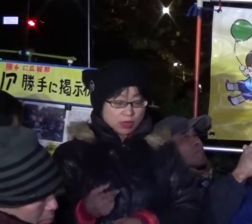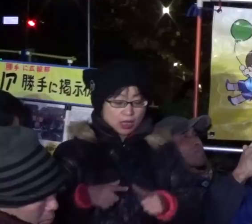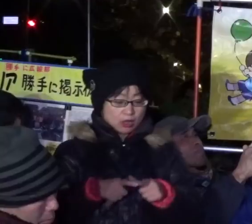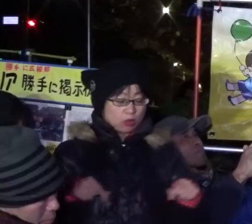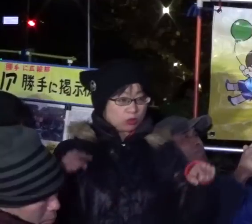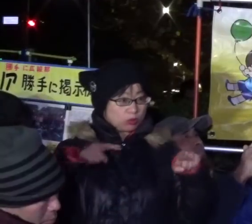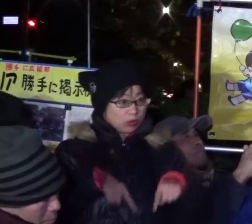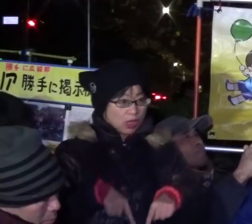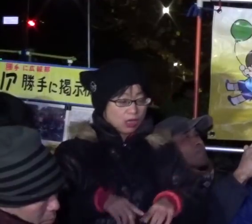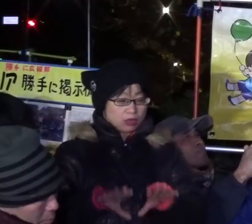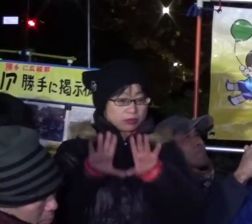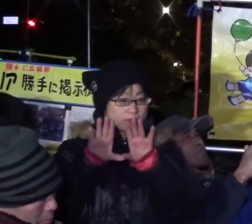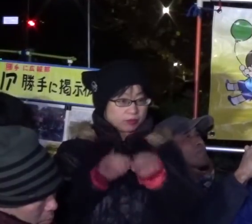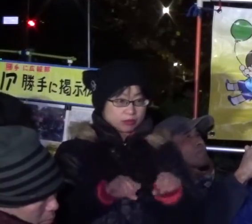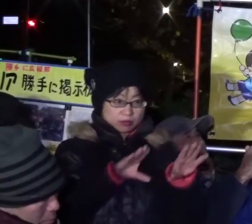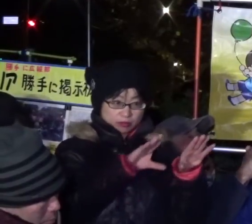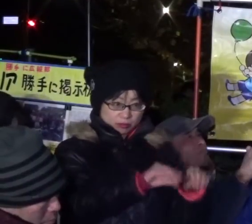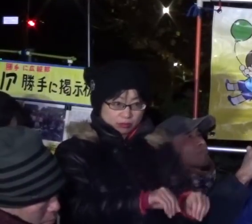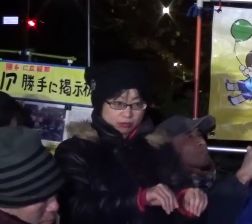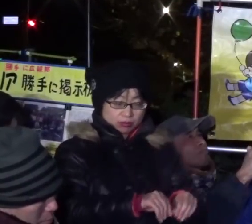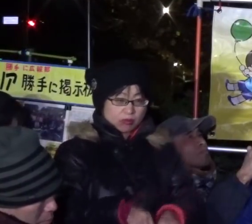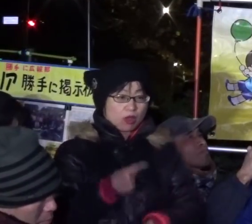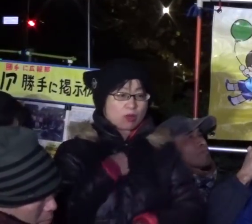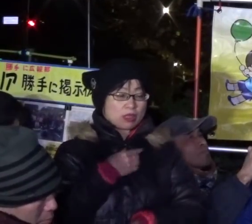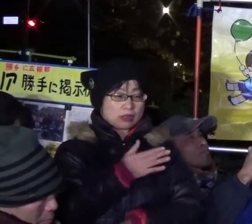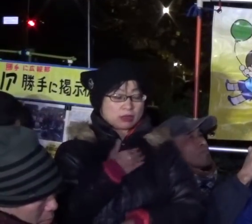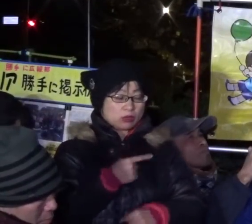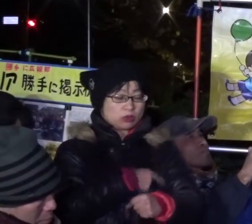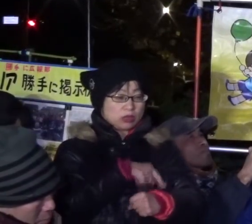二つ私たちの力で潰せば